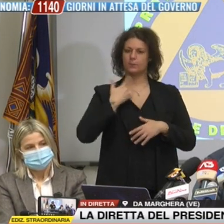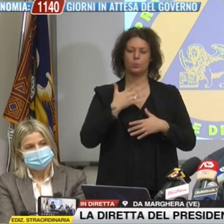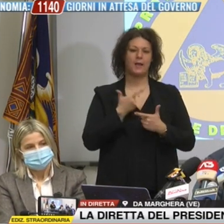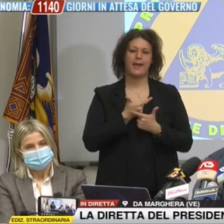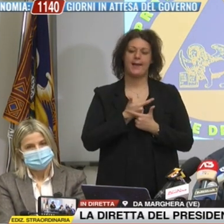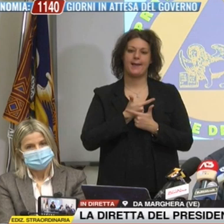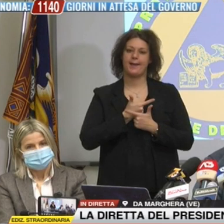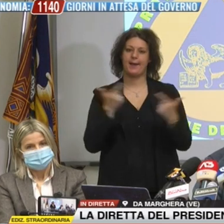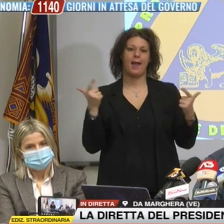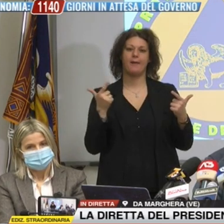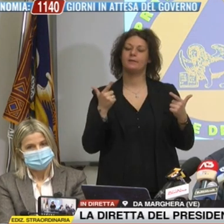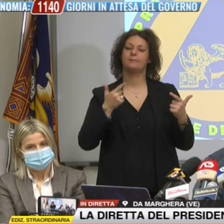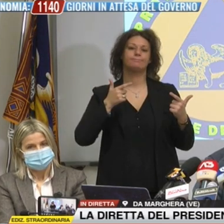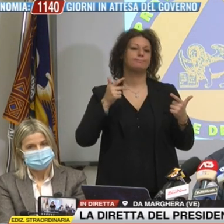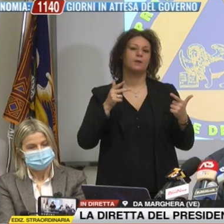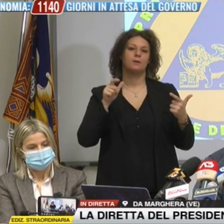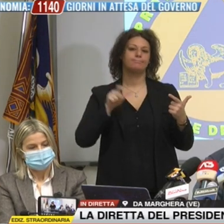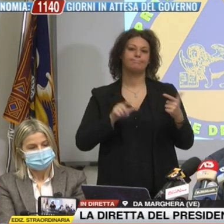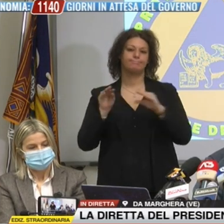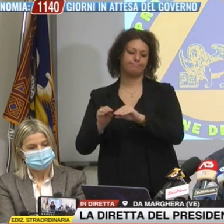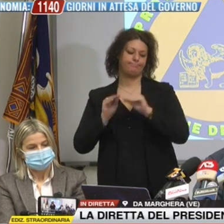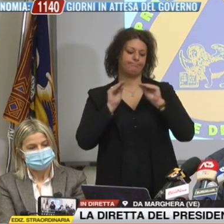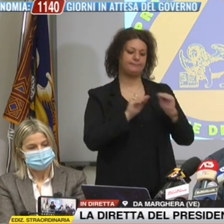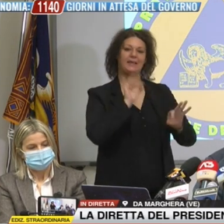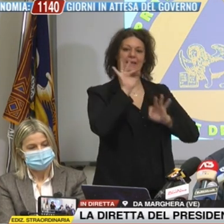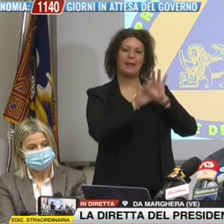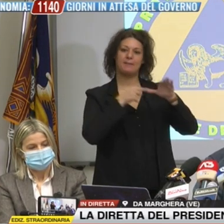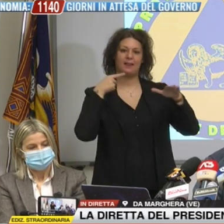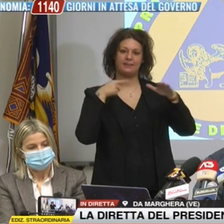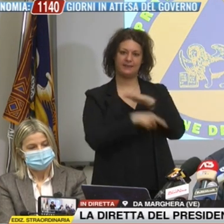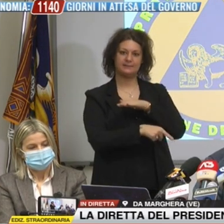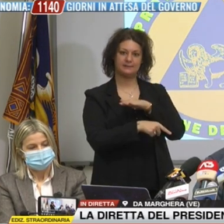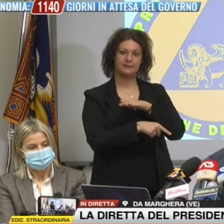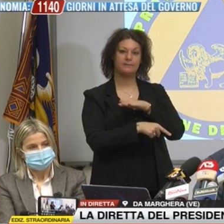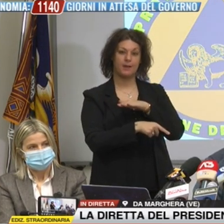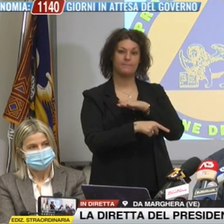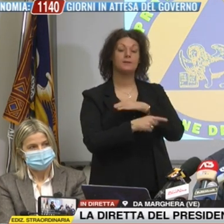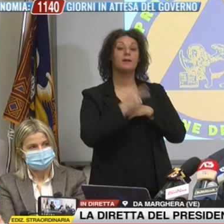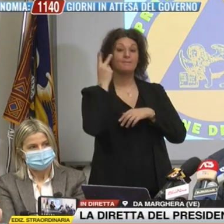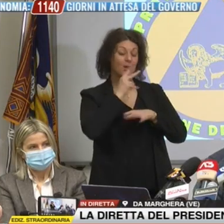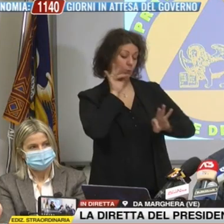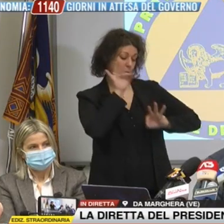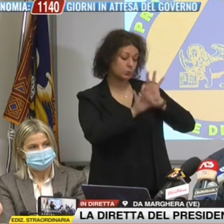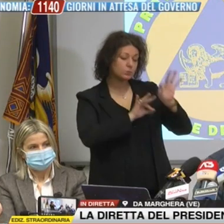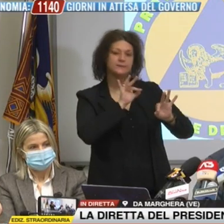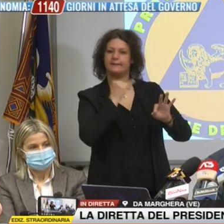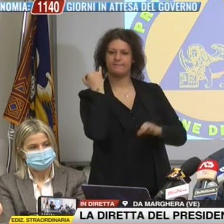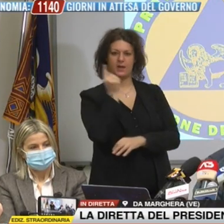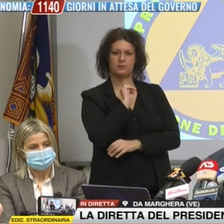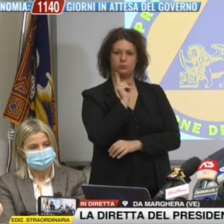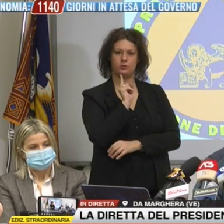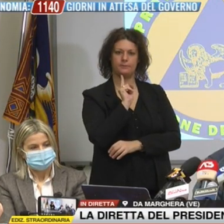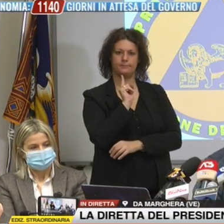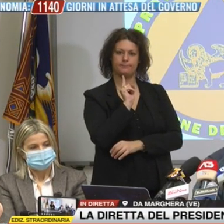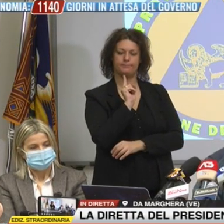e finisce in terapia intensiva dove questo quadro clinico non è facilmente trattabile, al punto